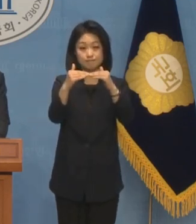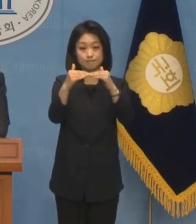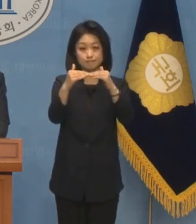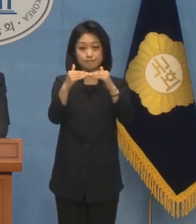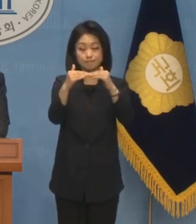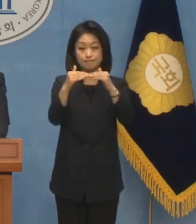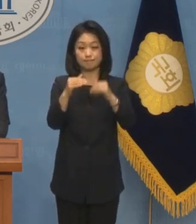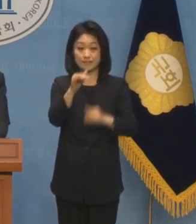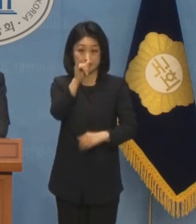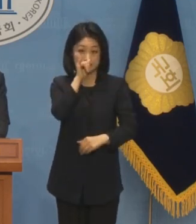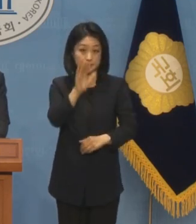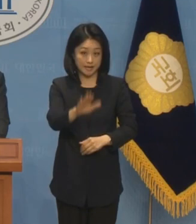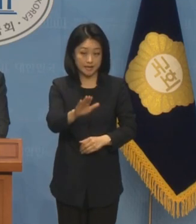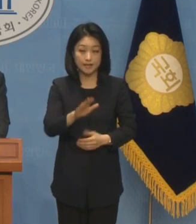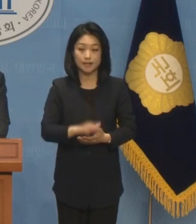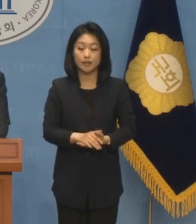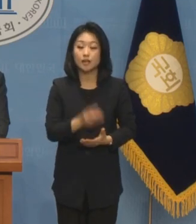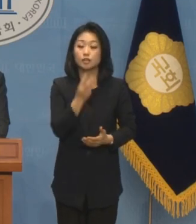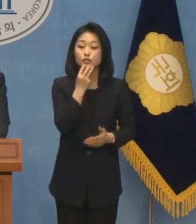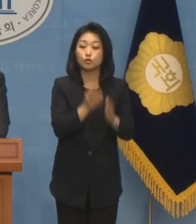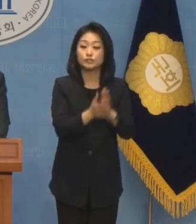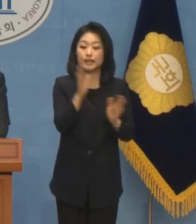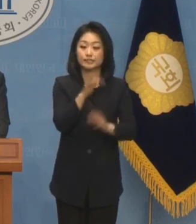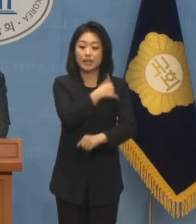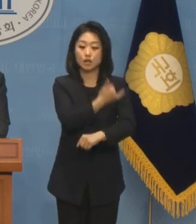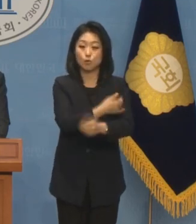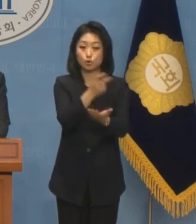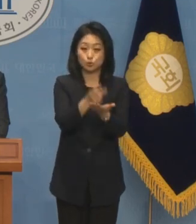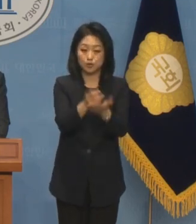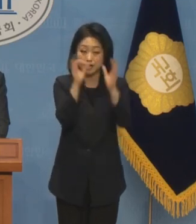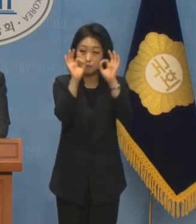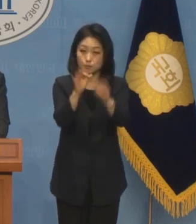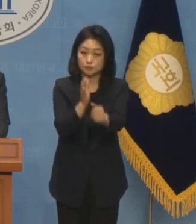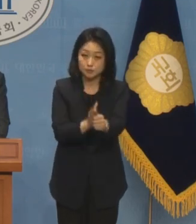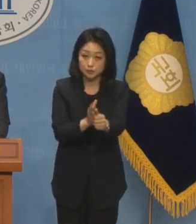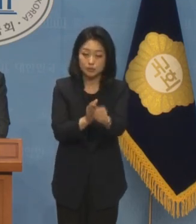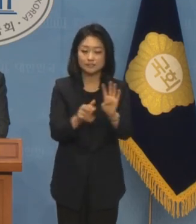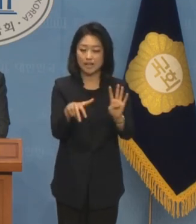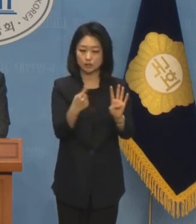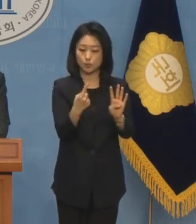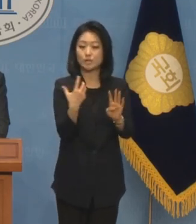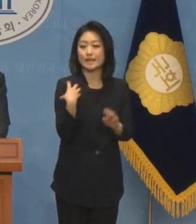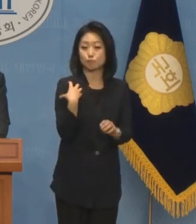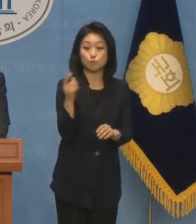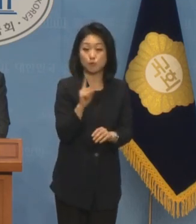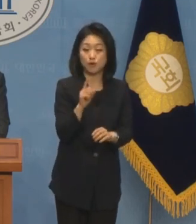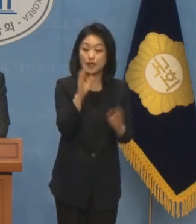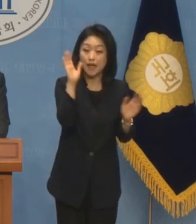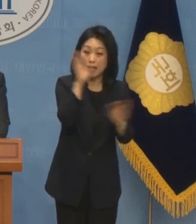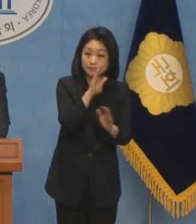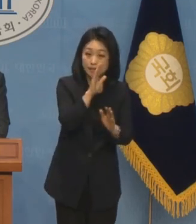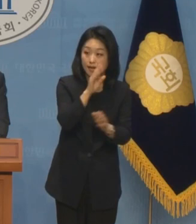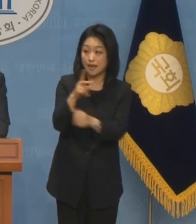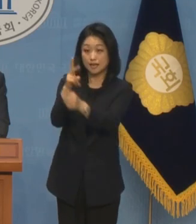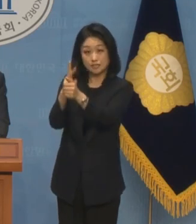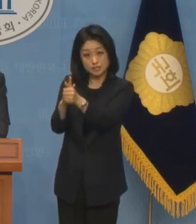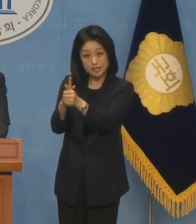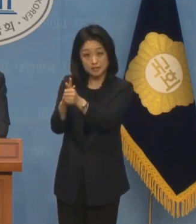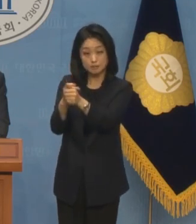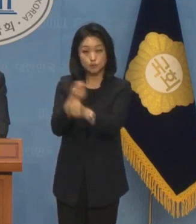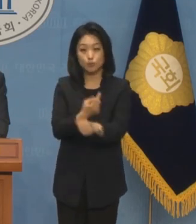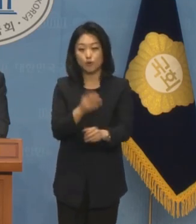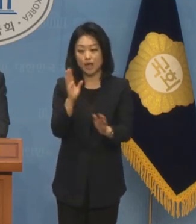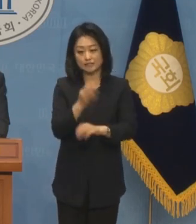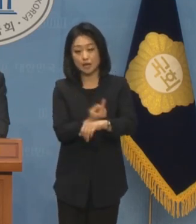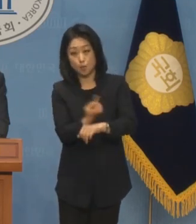균형성이라고 서울시 학생 인권 조례를 살펴보면 제 사조 무에서 학생은 교사 및 다른 학생